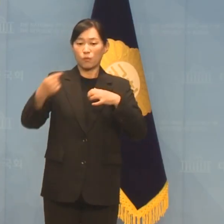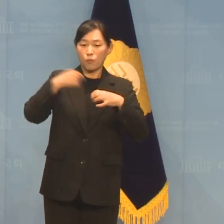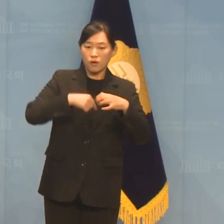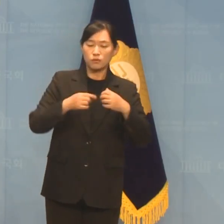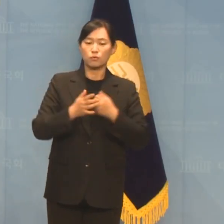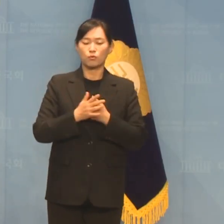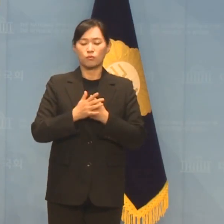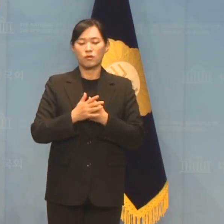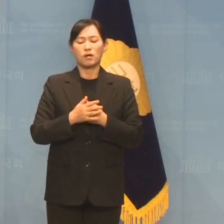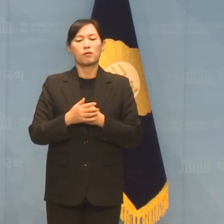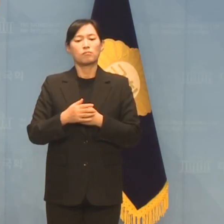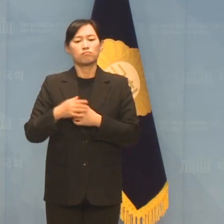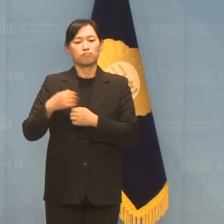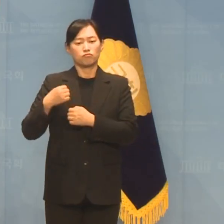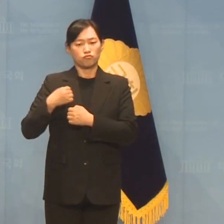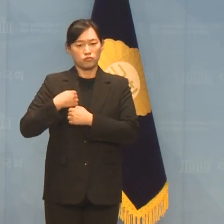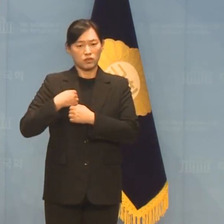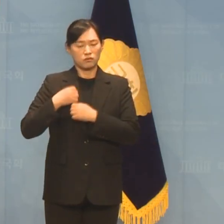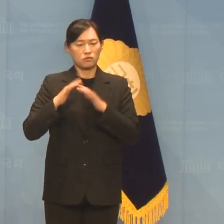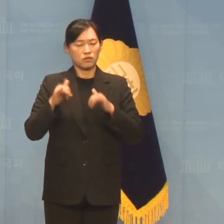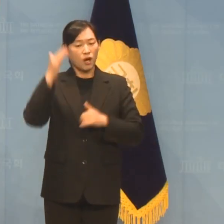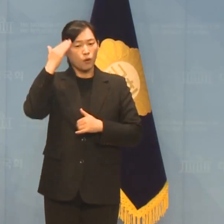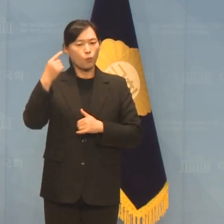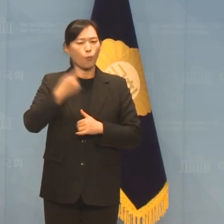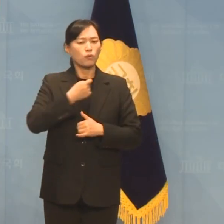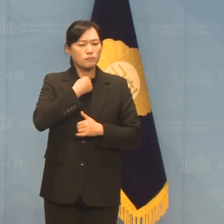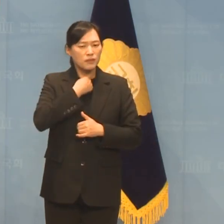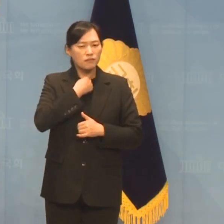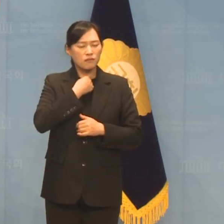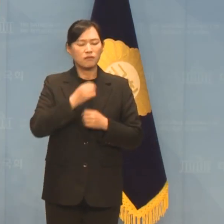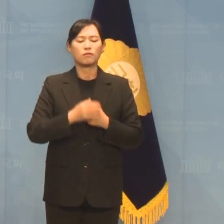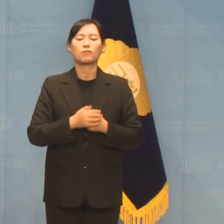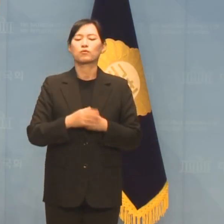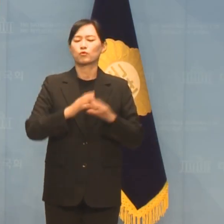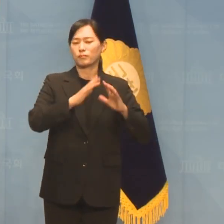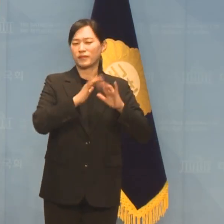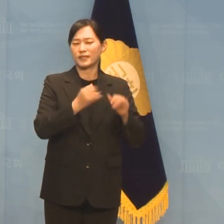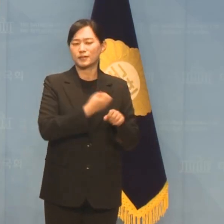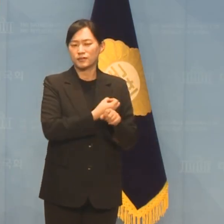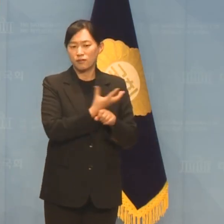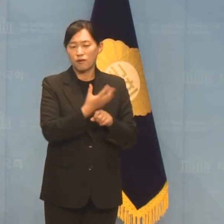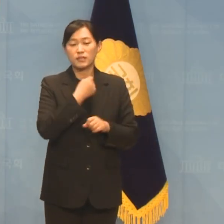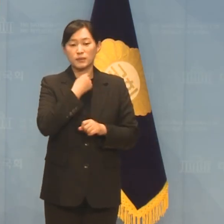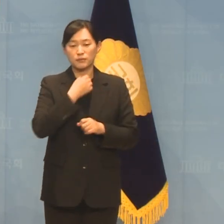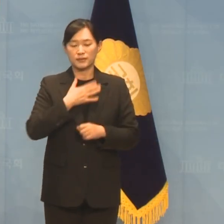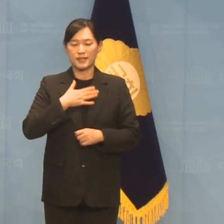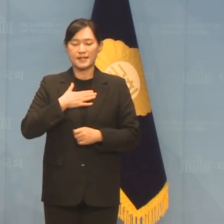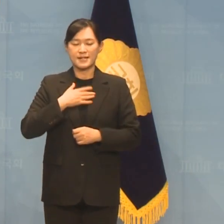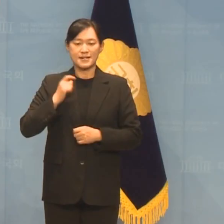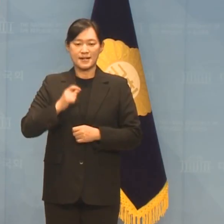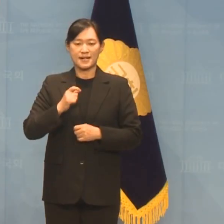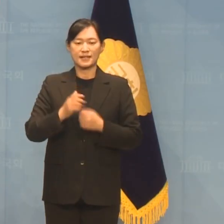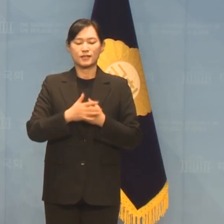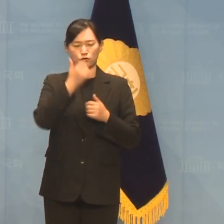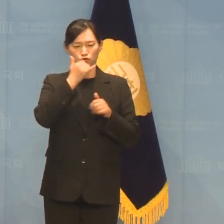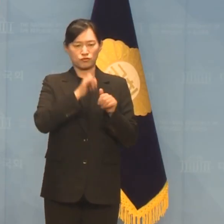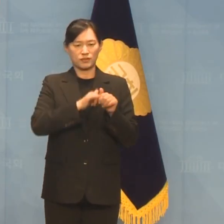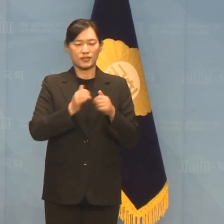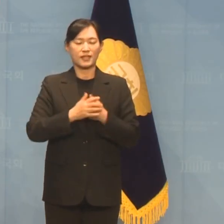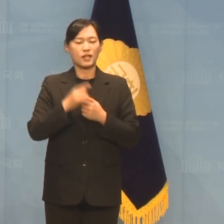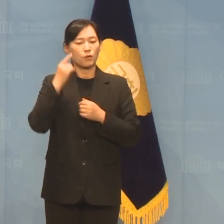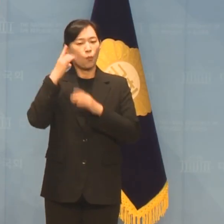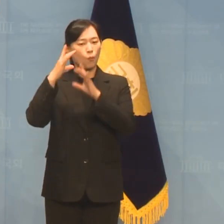포로들이 귀순 의사를 직접 확인하고 이를 국민에게 전하고 싶었던 저희 강한 충정에